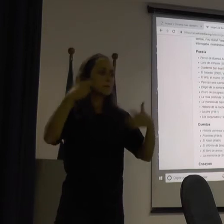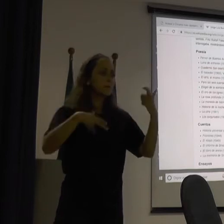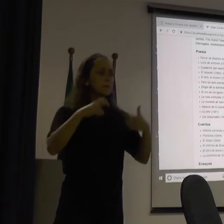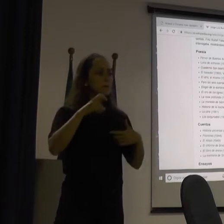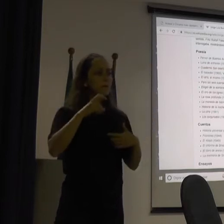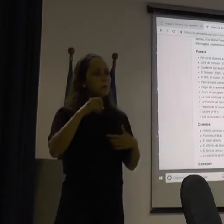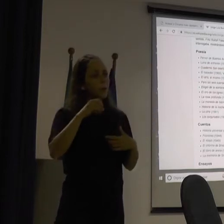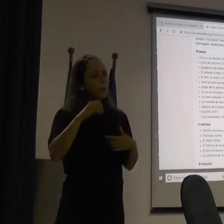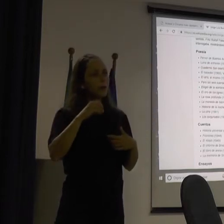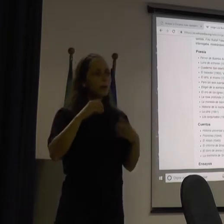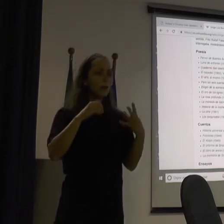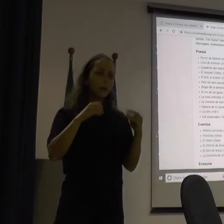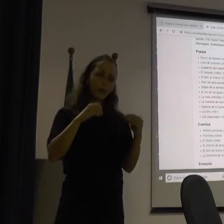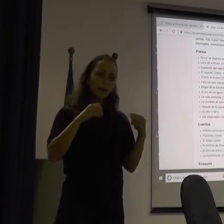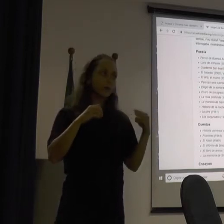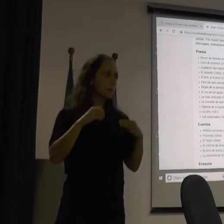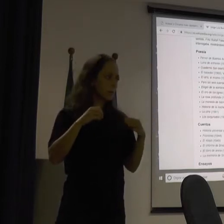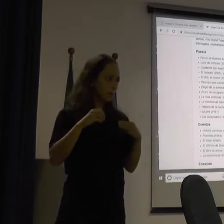Quanto já?